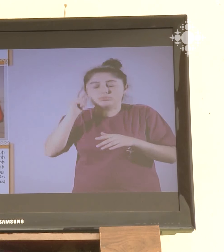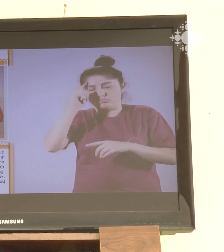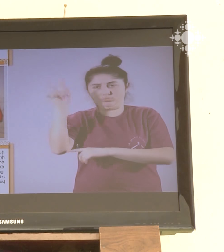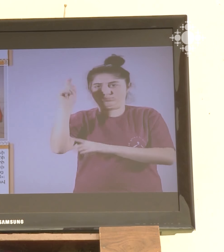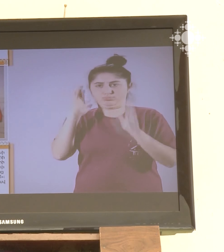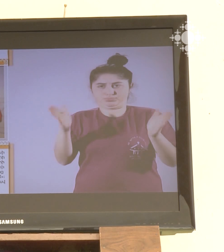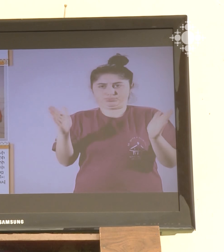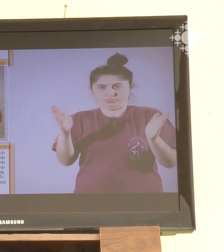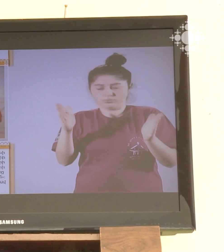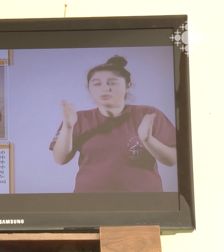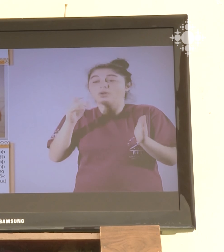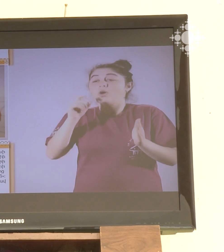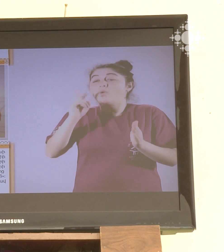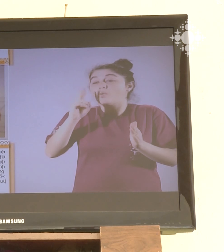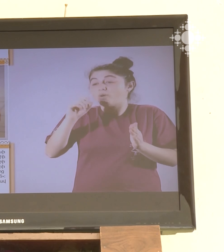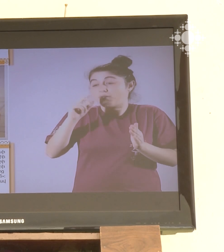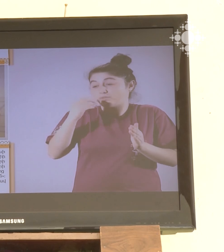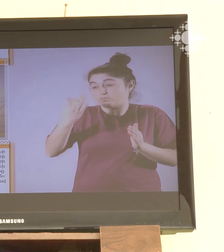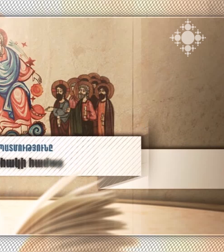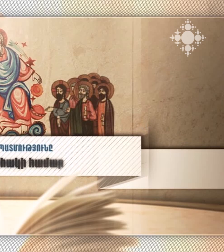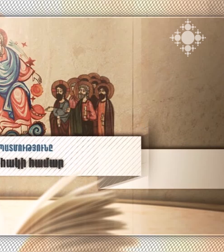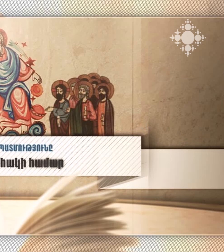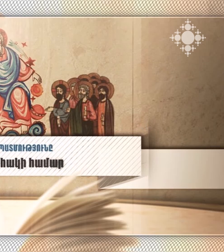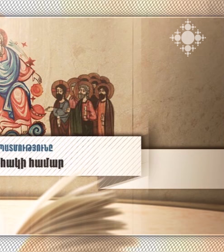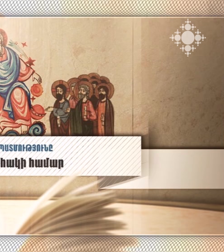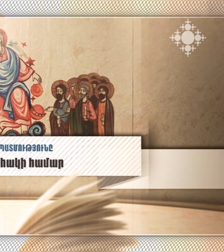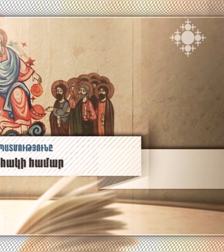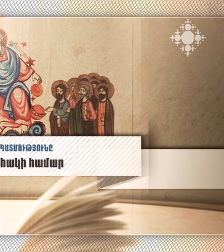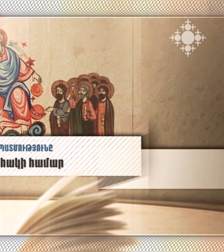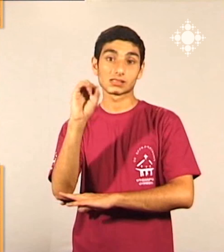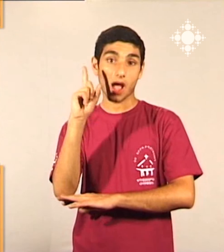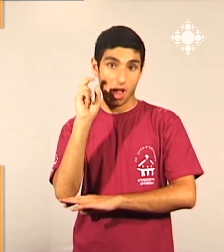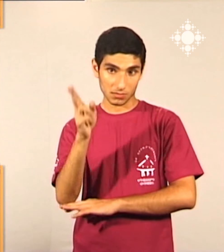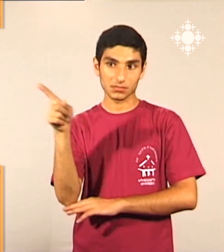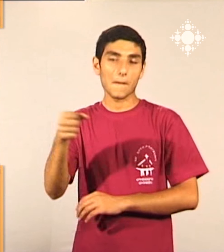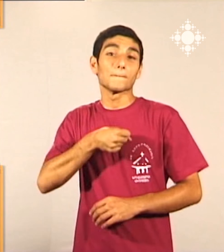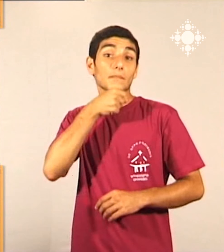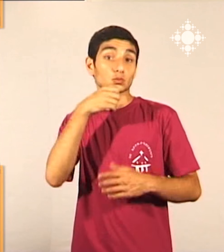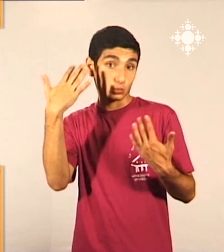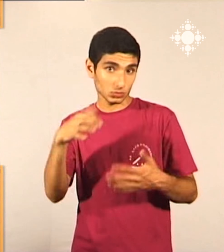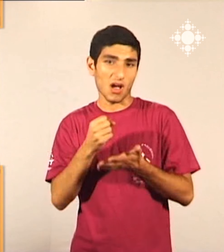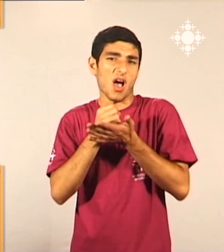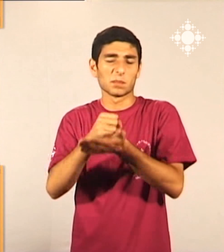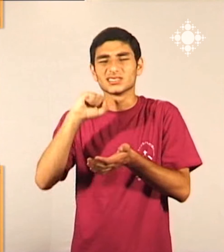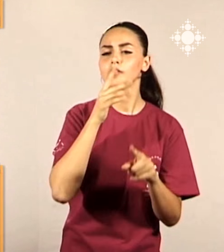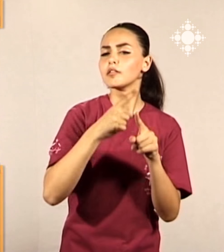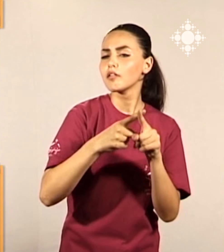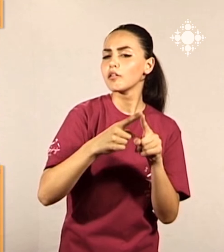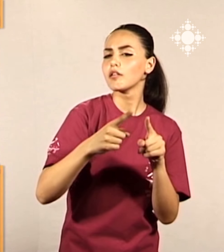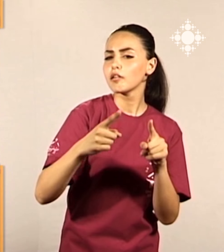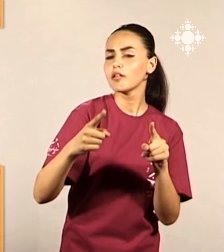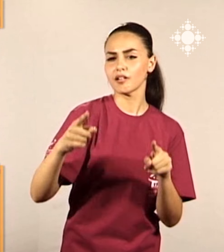նախասրահում այն ցուցադրվում է շուրջօրյա։ Աստվածաշնչյան պատմությունները հասկանալի լեզվով պատմում են իրենց իսկ հասակակիցները։